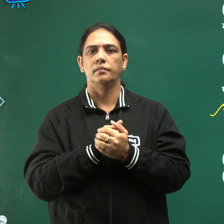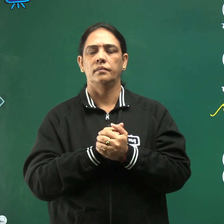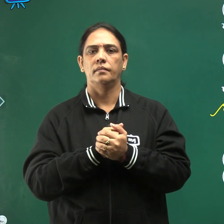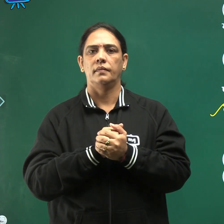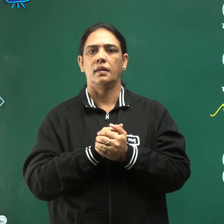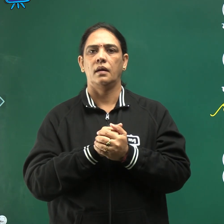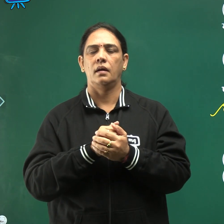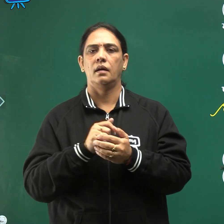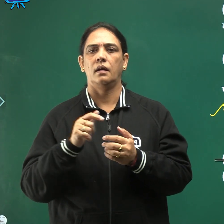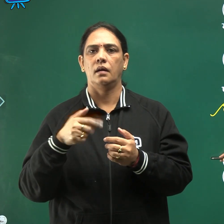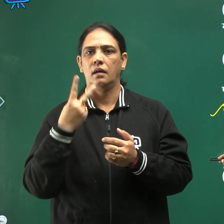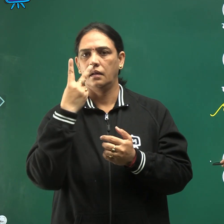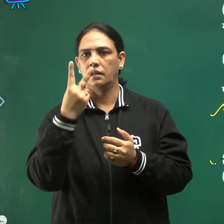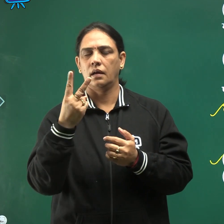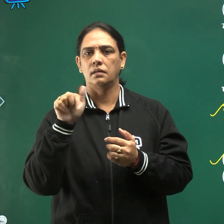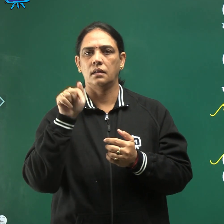किया जाता है।